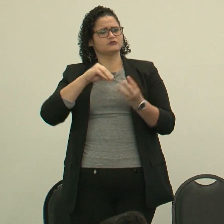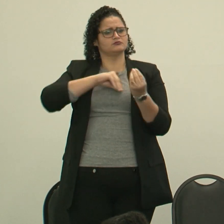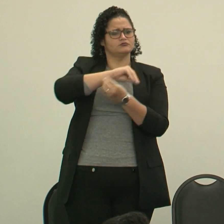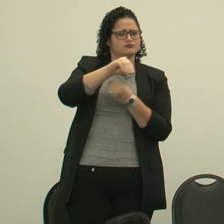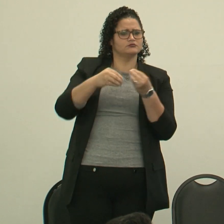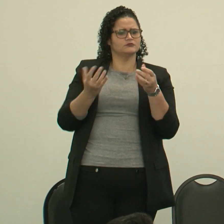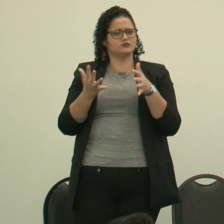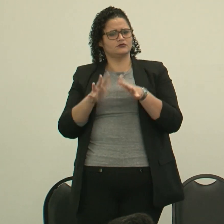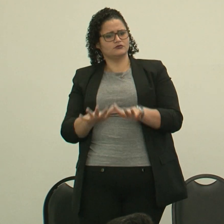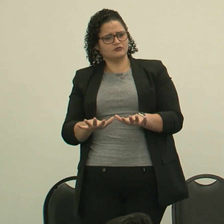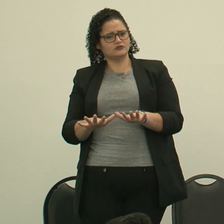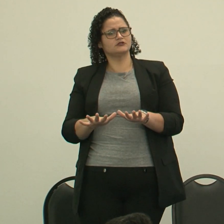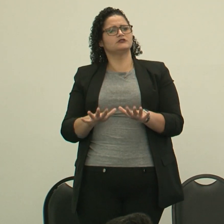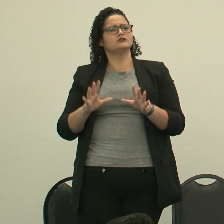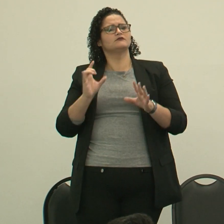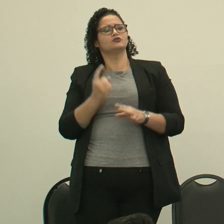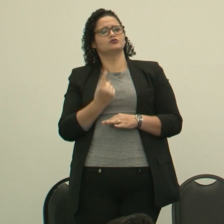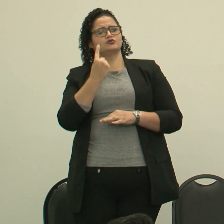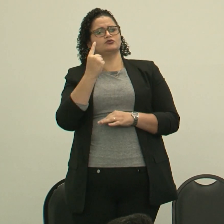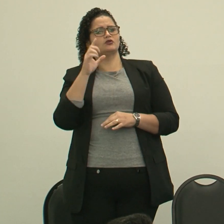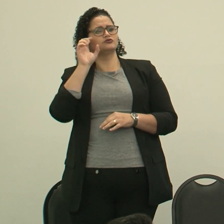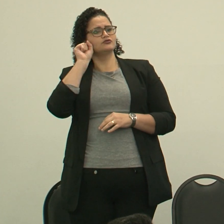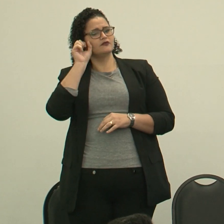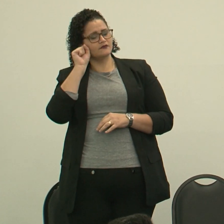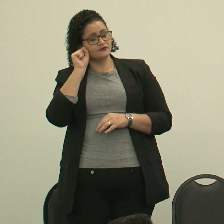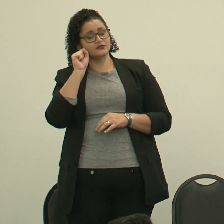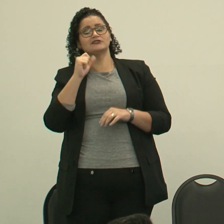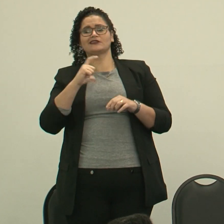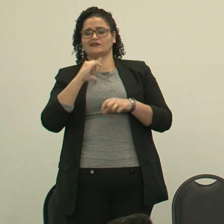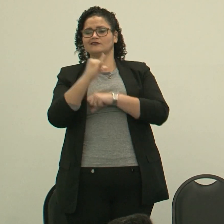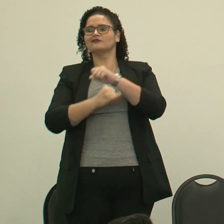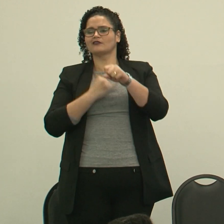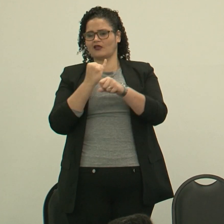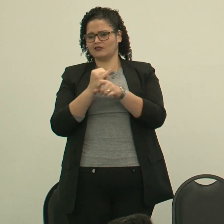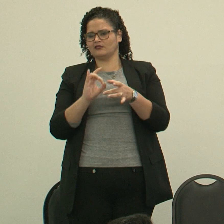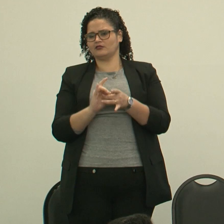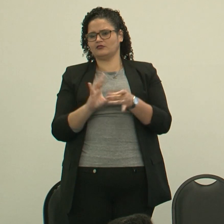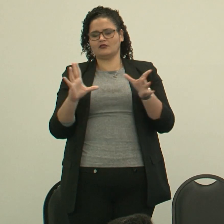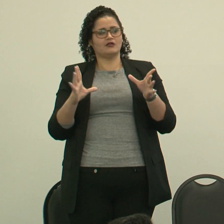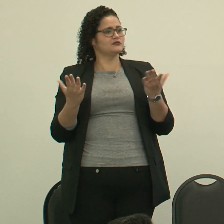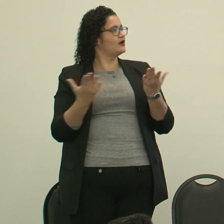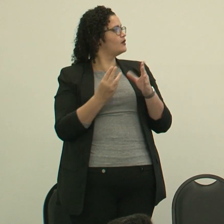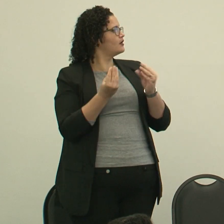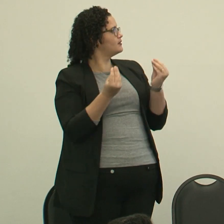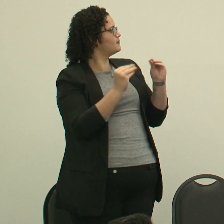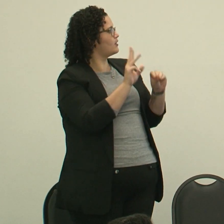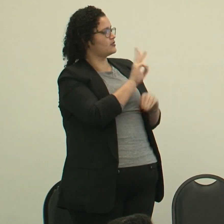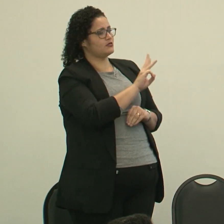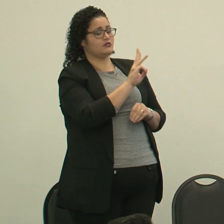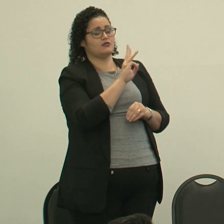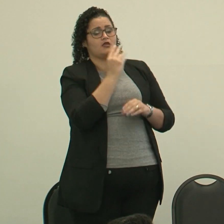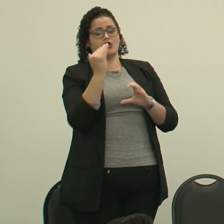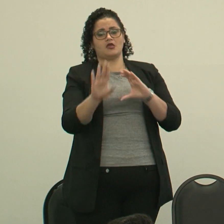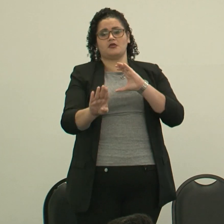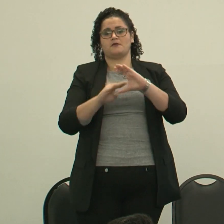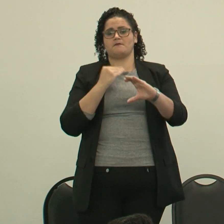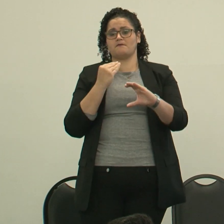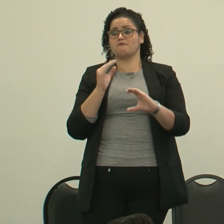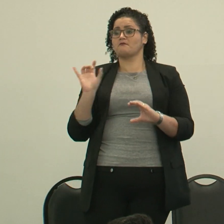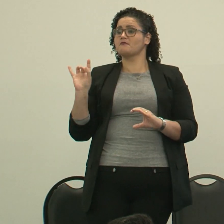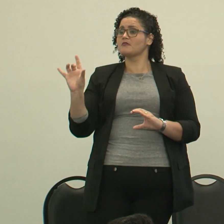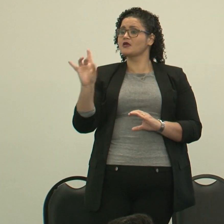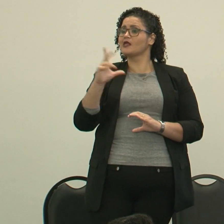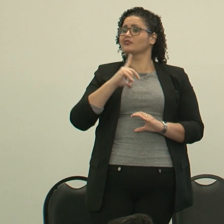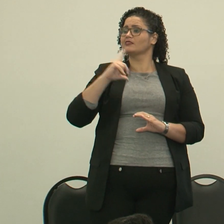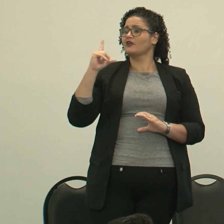em turmas só de ouvintes. Essas tirinhas estão na internet. Agora a gente vai colocar o nosso e-mail aqui, porque caso alguns de vocês